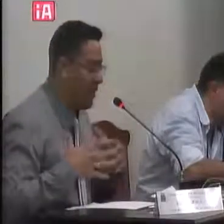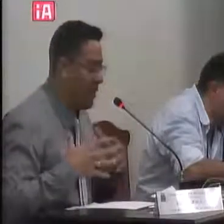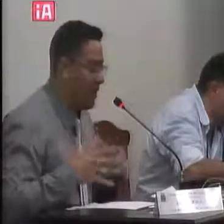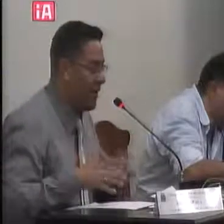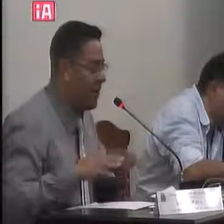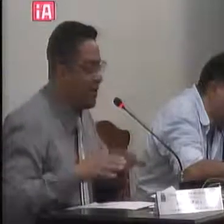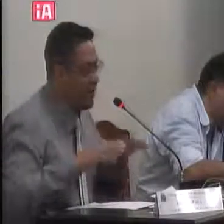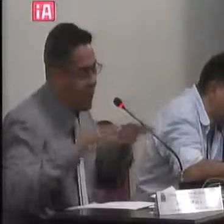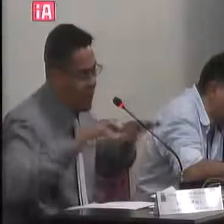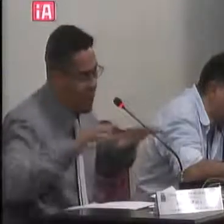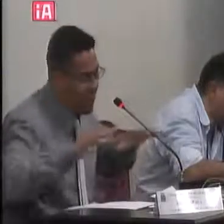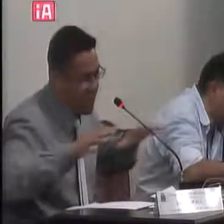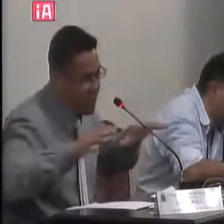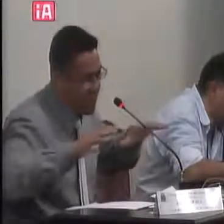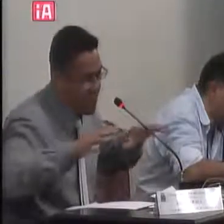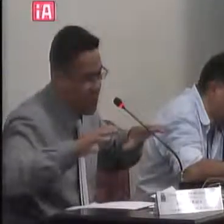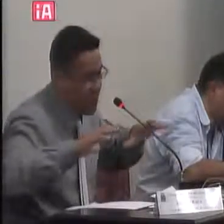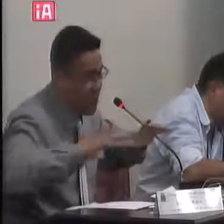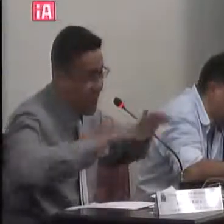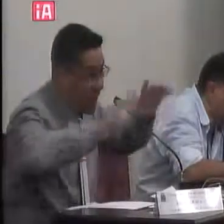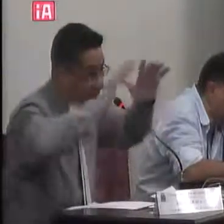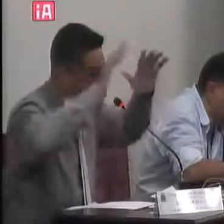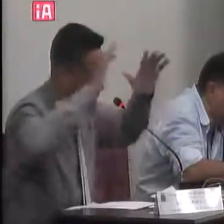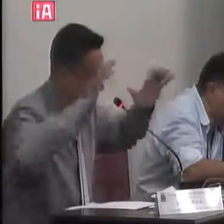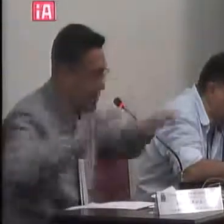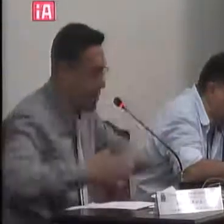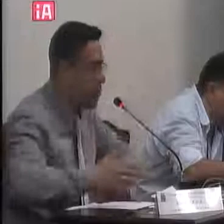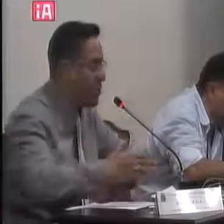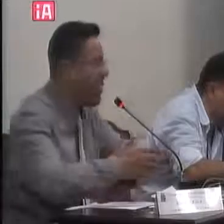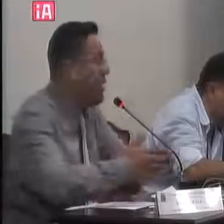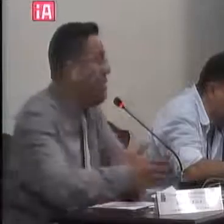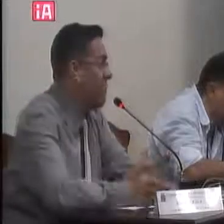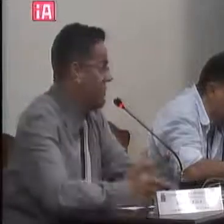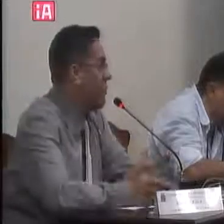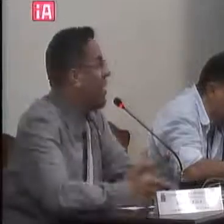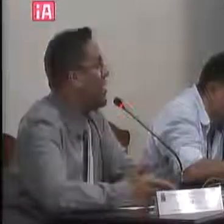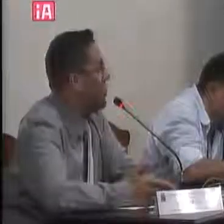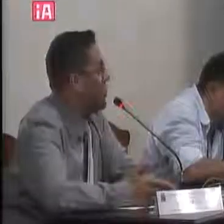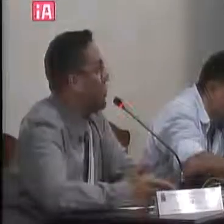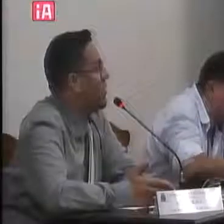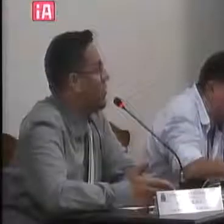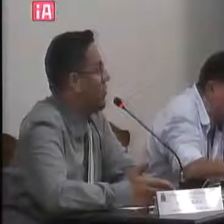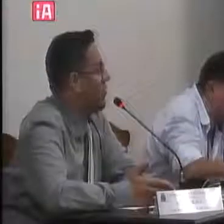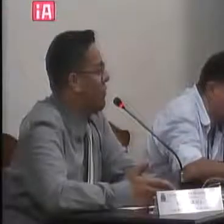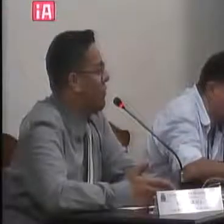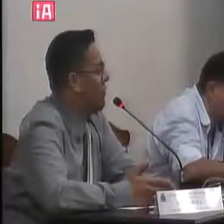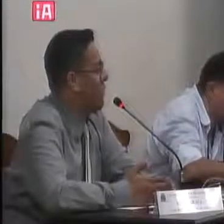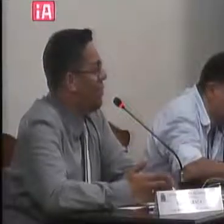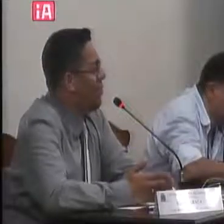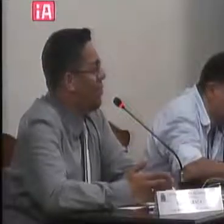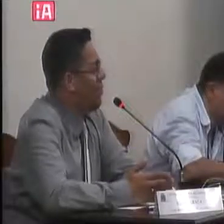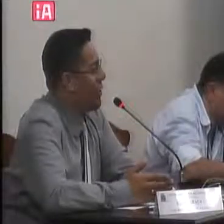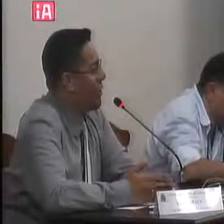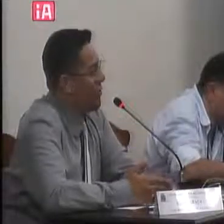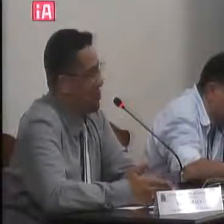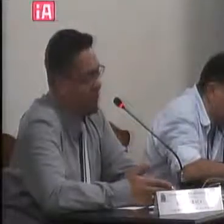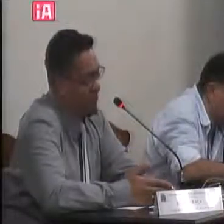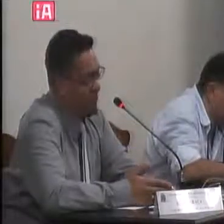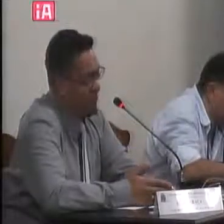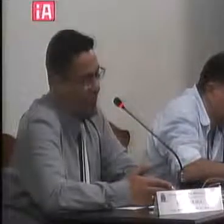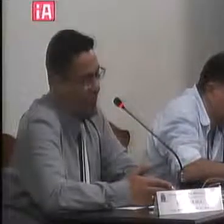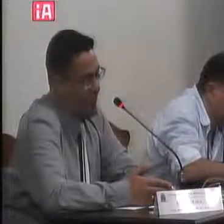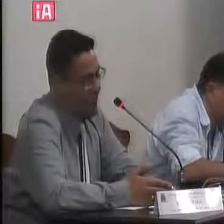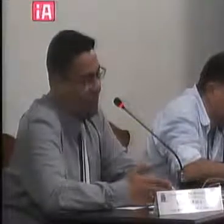fala, lá na sua gama de demandas, veja com carinho a questão da taxa rodoviária, porque eu